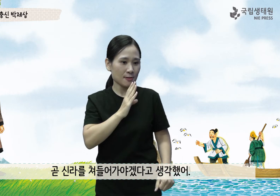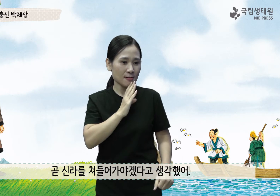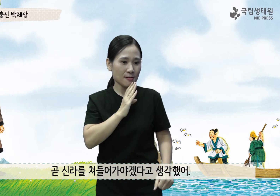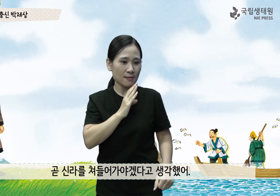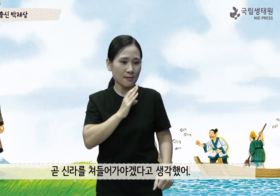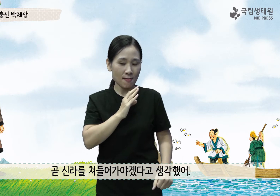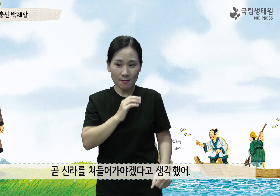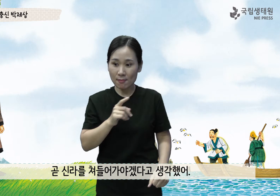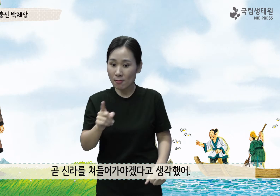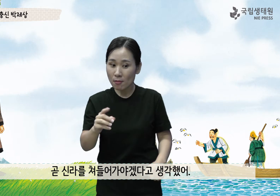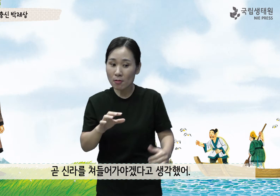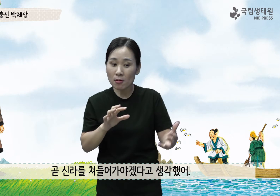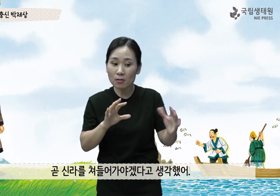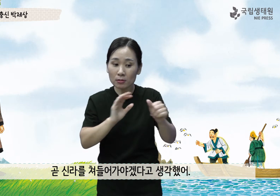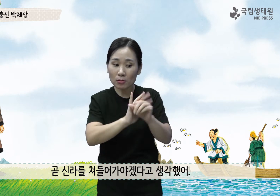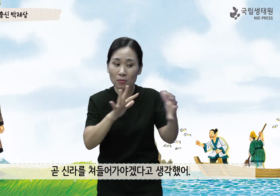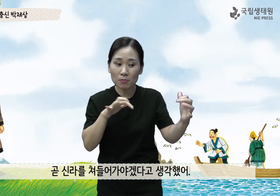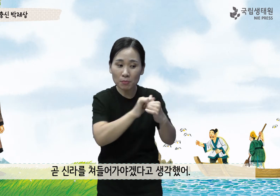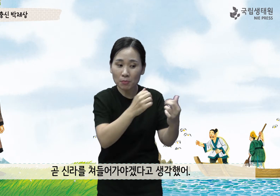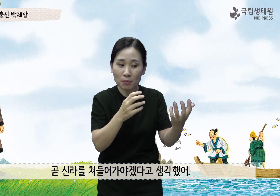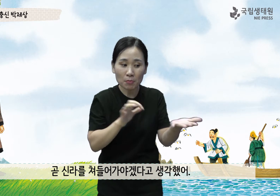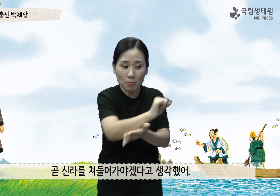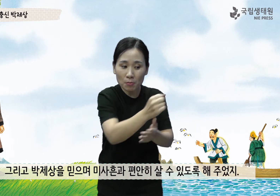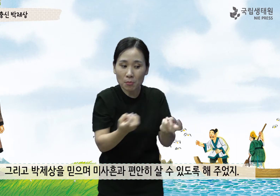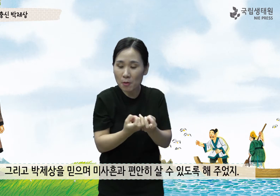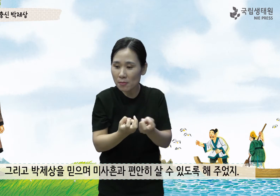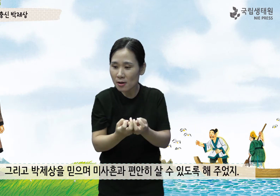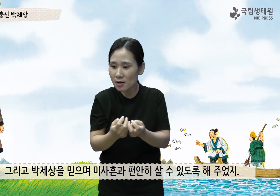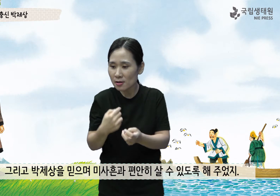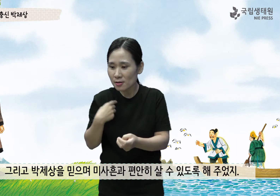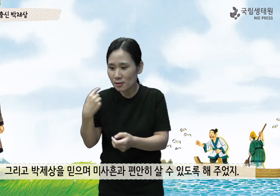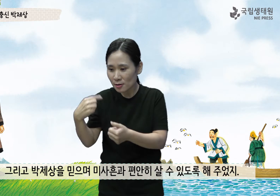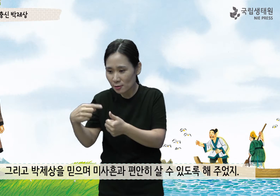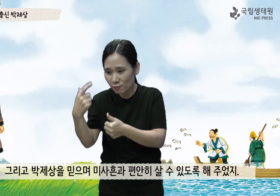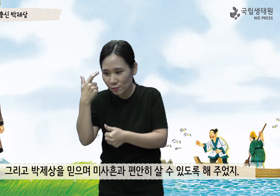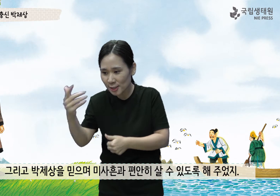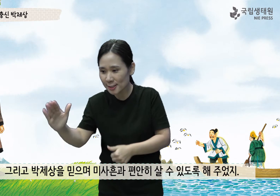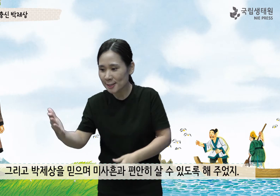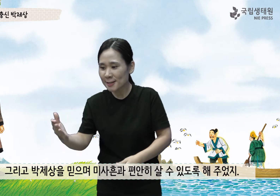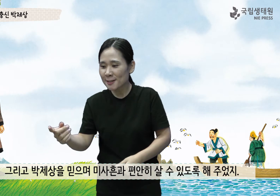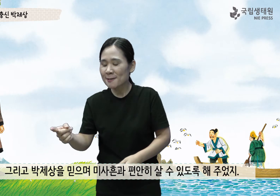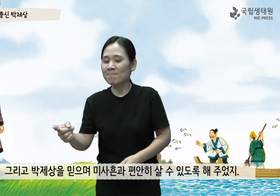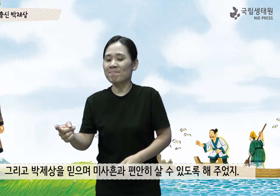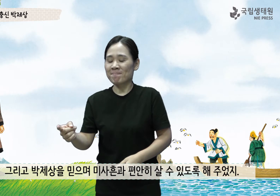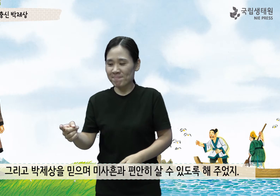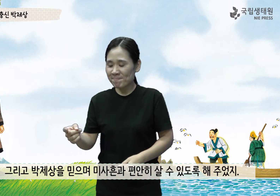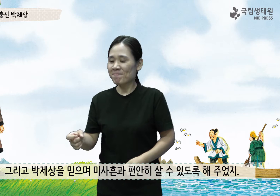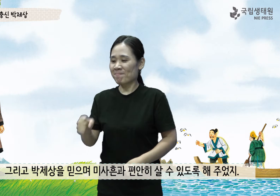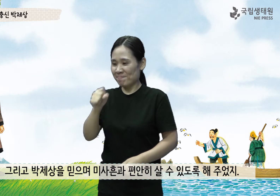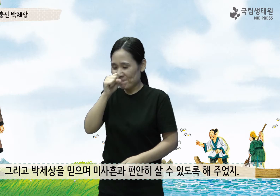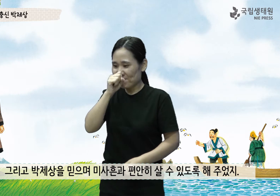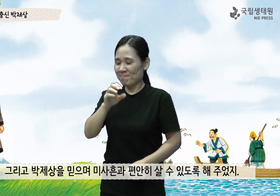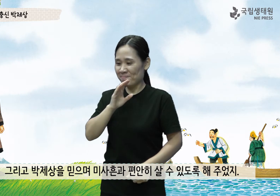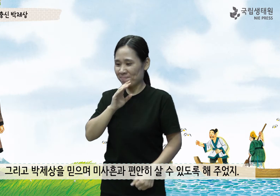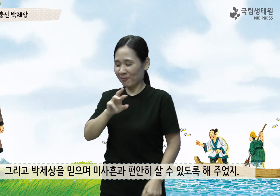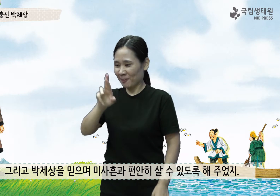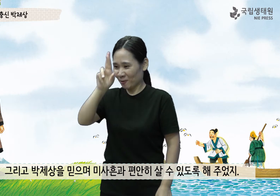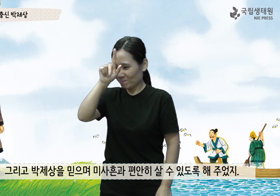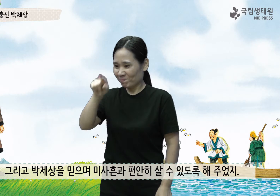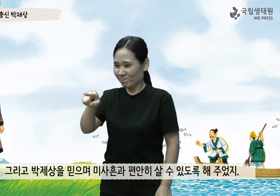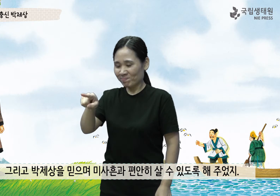신라를 쳐들어 가야겠다고 생각했어. 그리고 박재상을 믿으며 미사은과